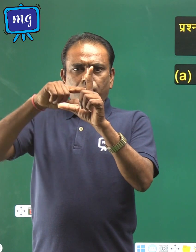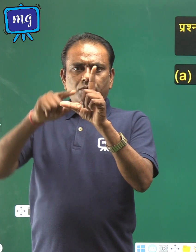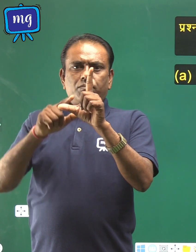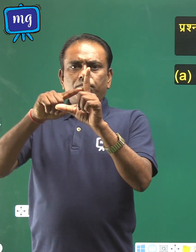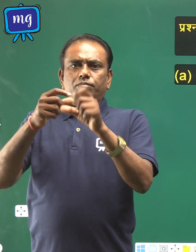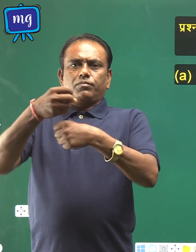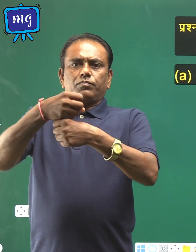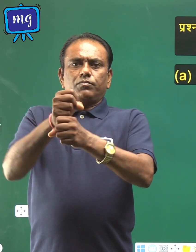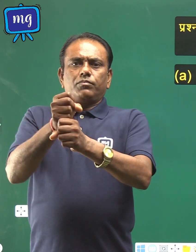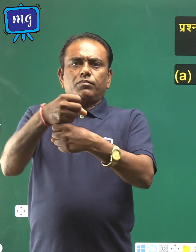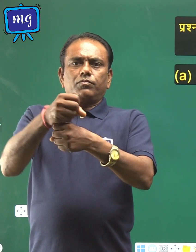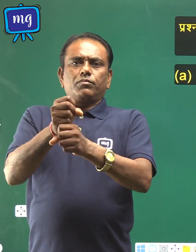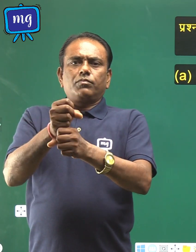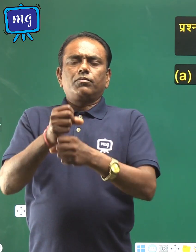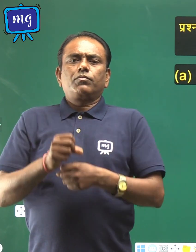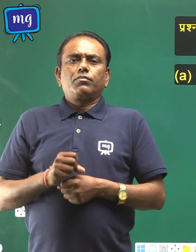बन गया।